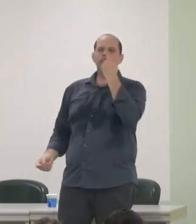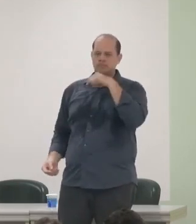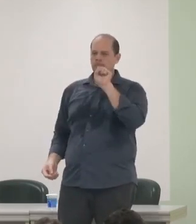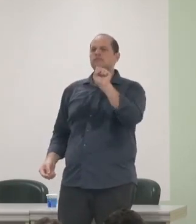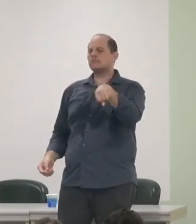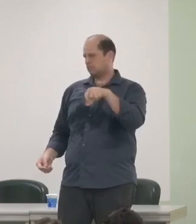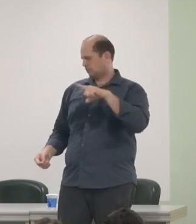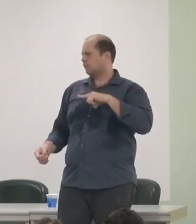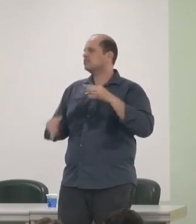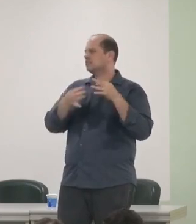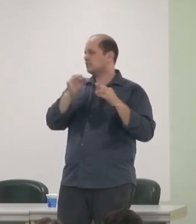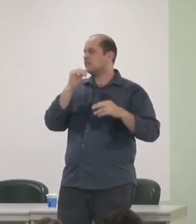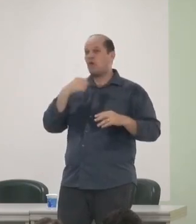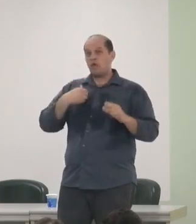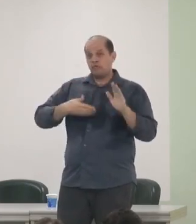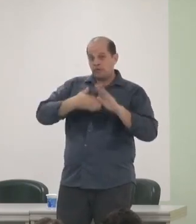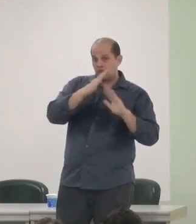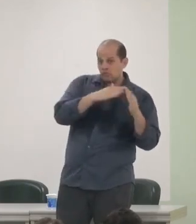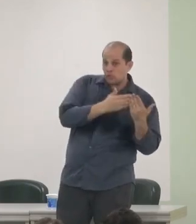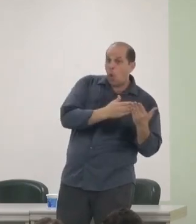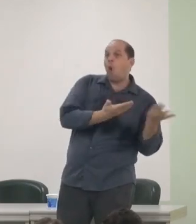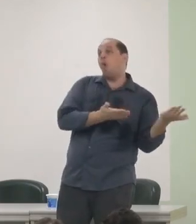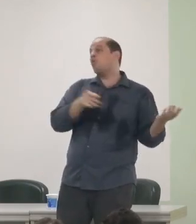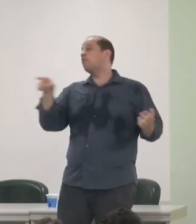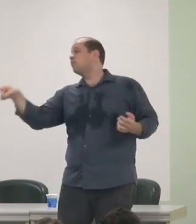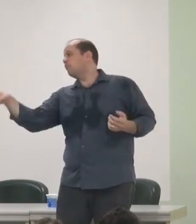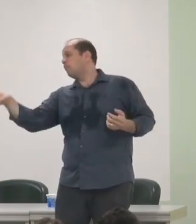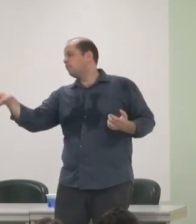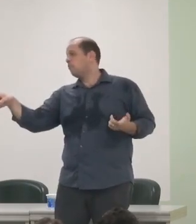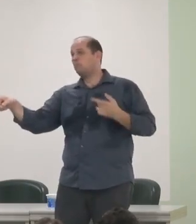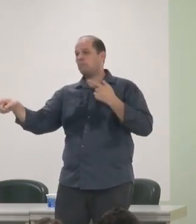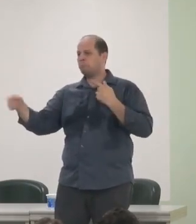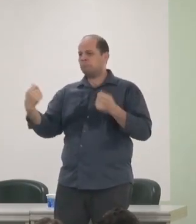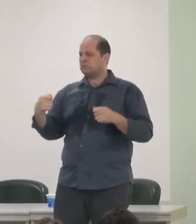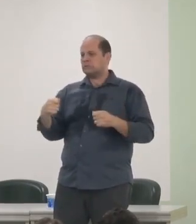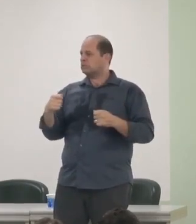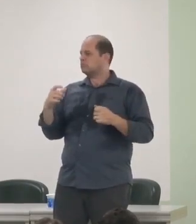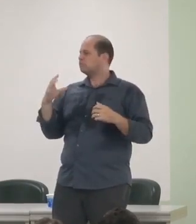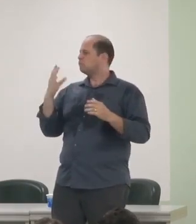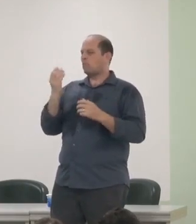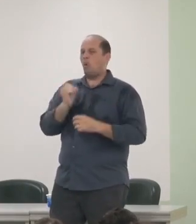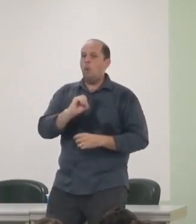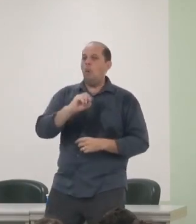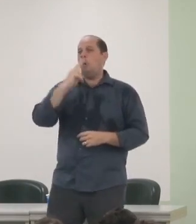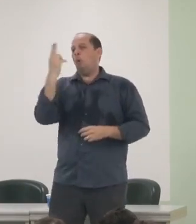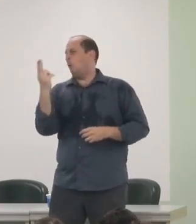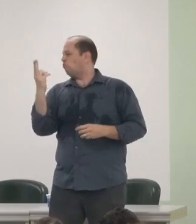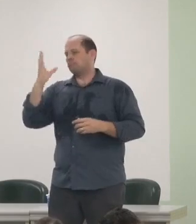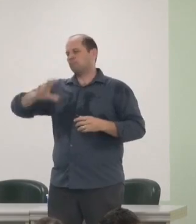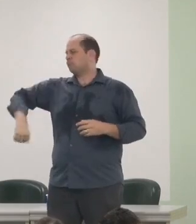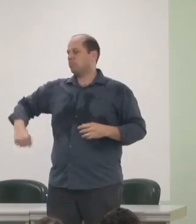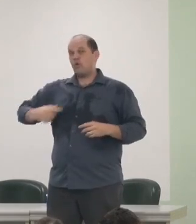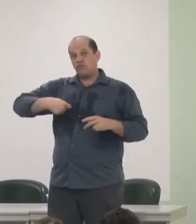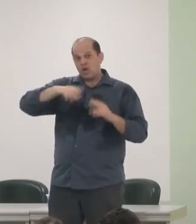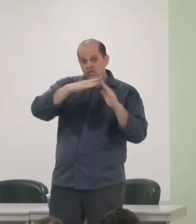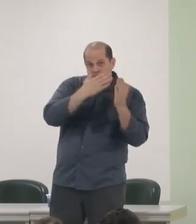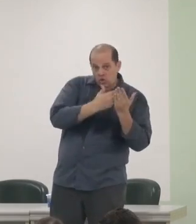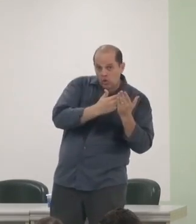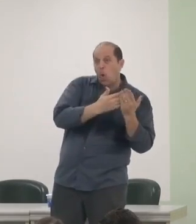que mostram que essas conjunções elas acabam não sendo feitas manualmente, mas elas são feitas bucalmente